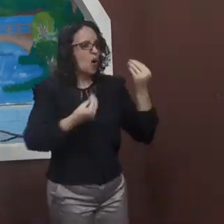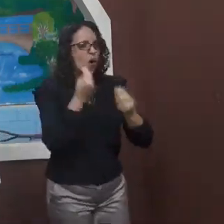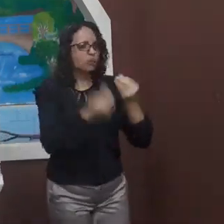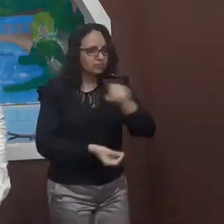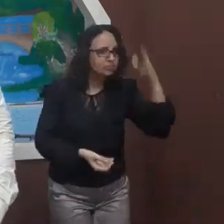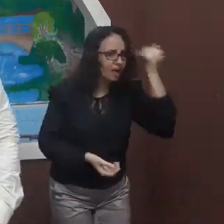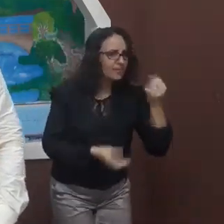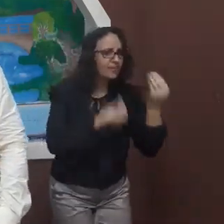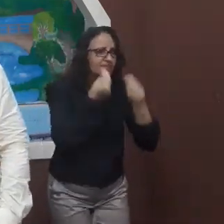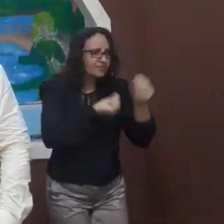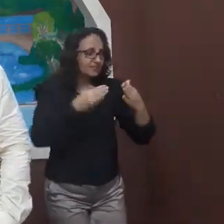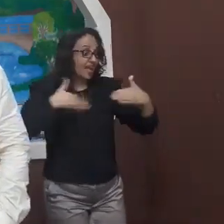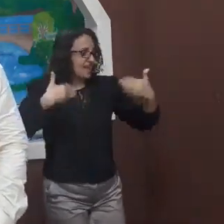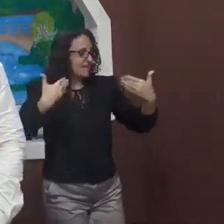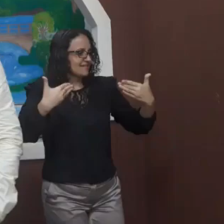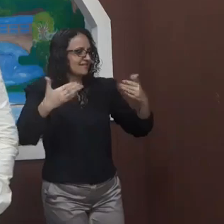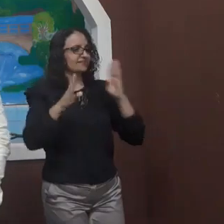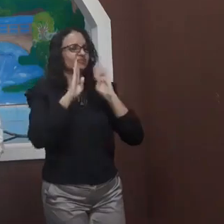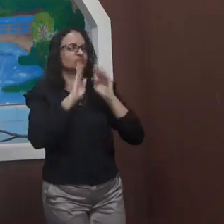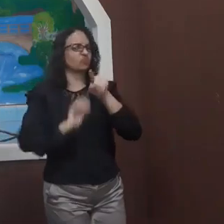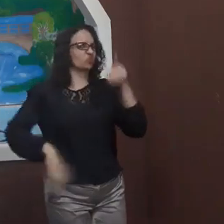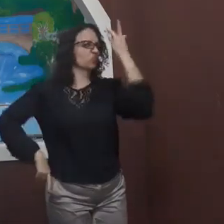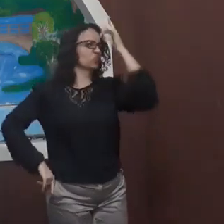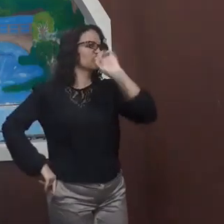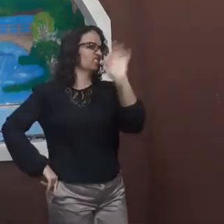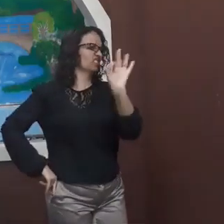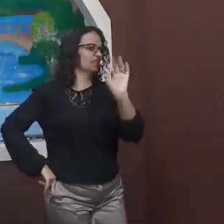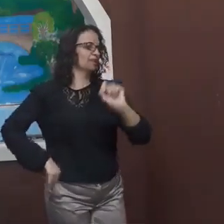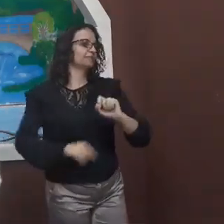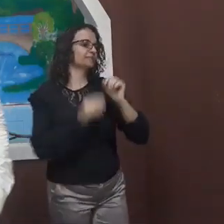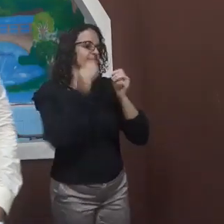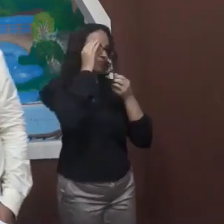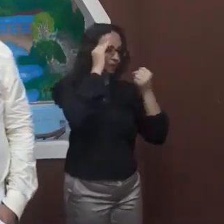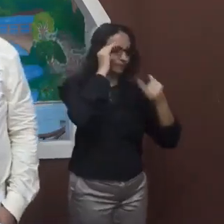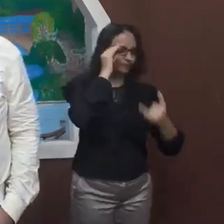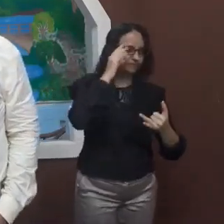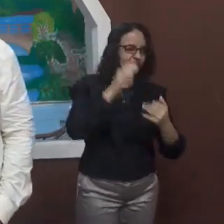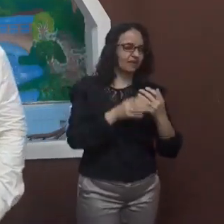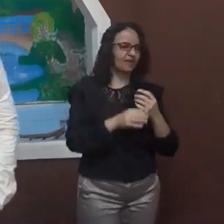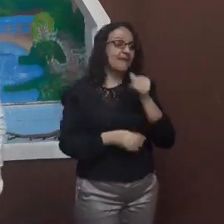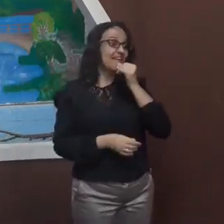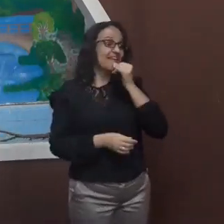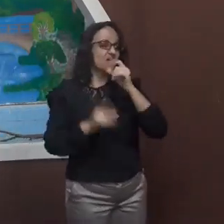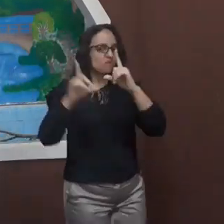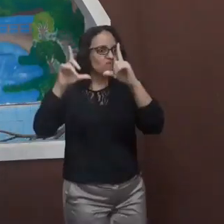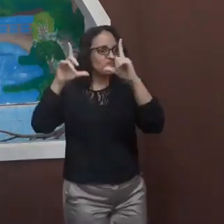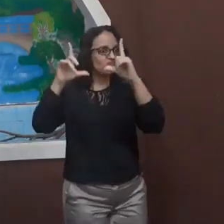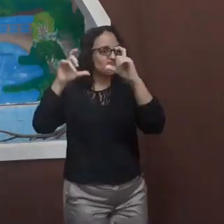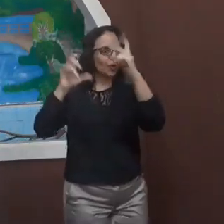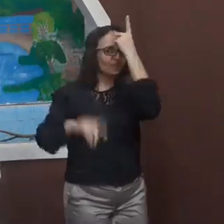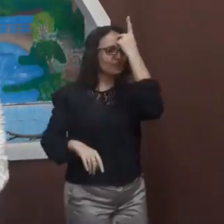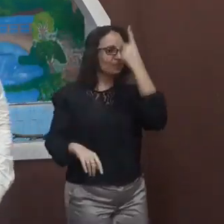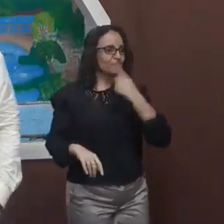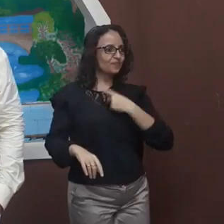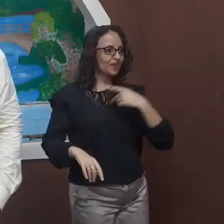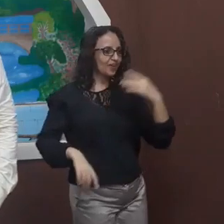Sim ou não, gente? Não sabe. Alegria Facebook é assim: olha lá a foto do perfil de cada um, inclusive a sua.